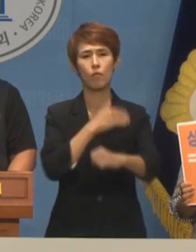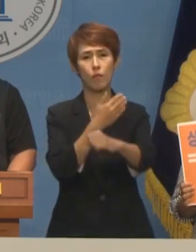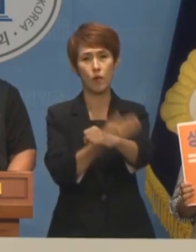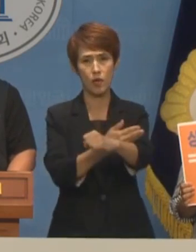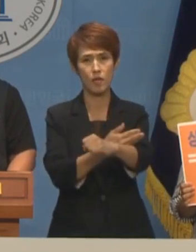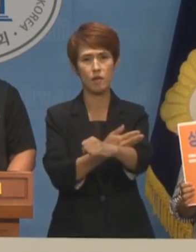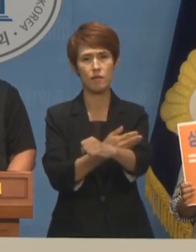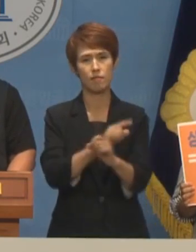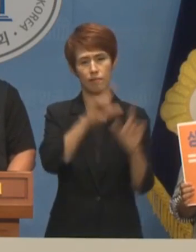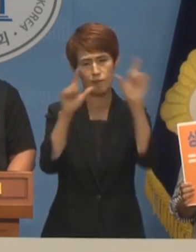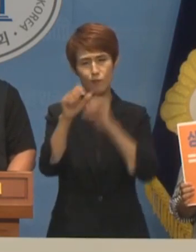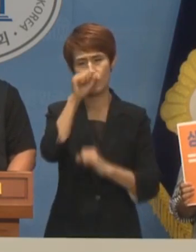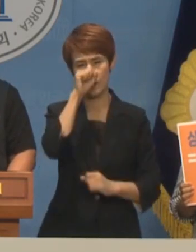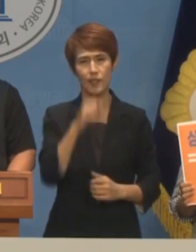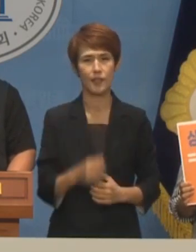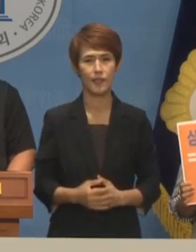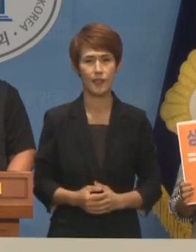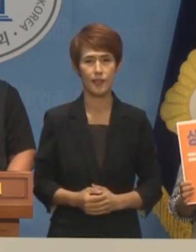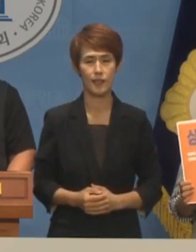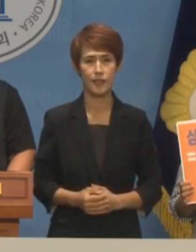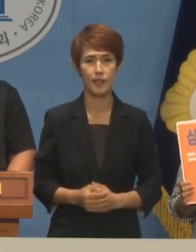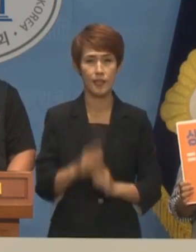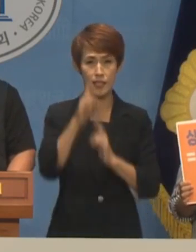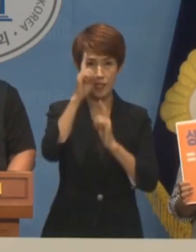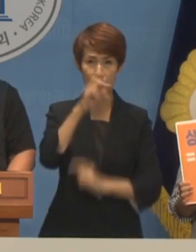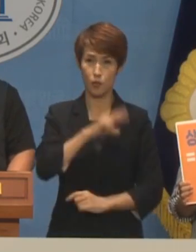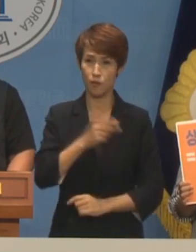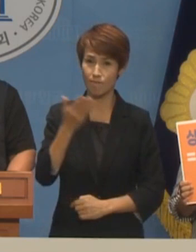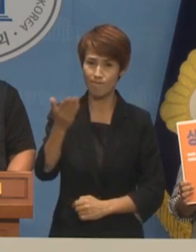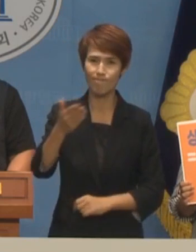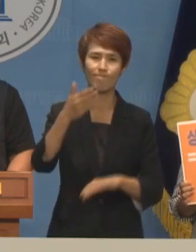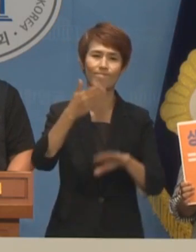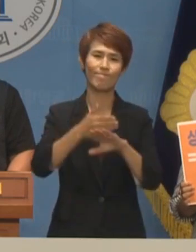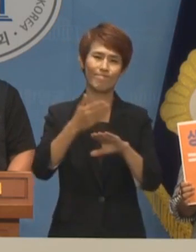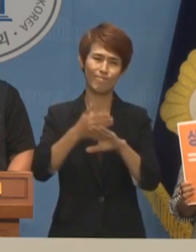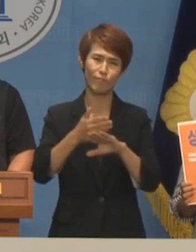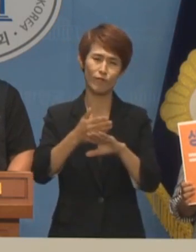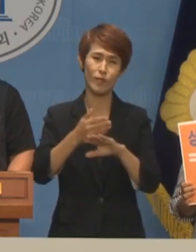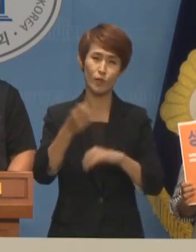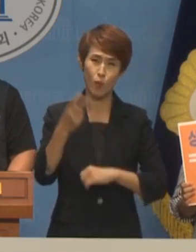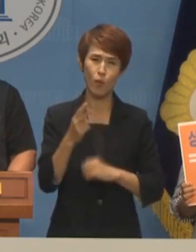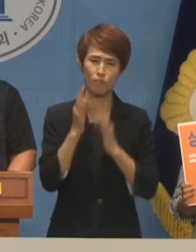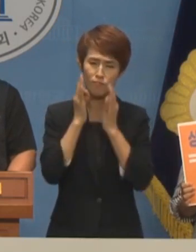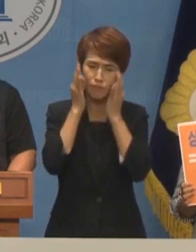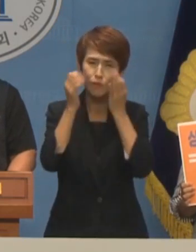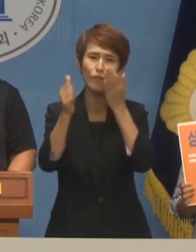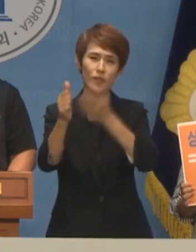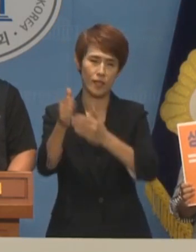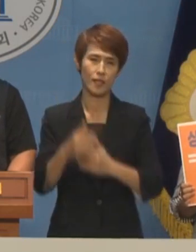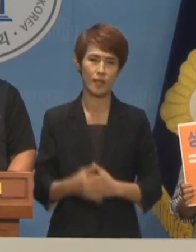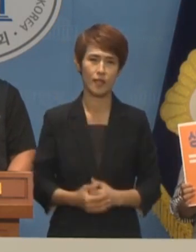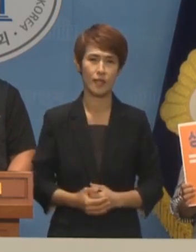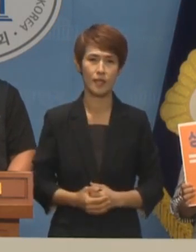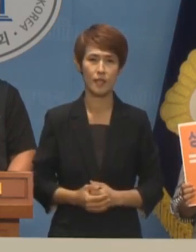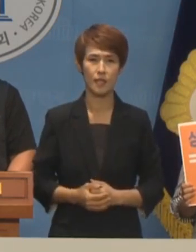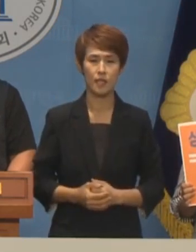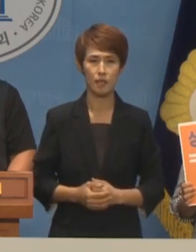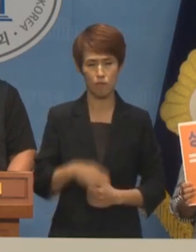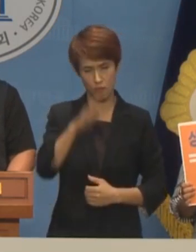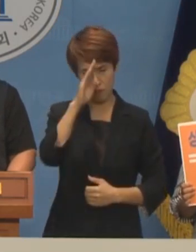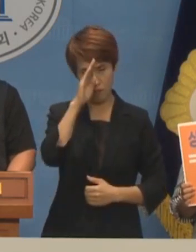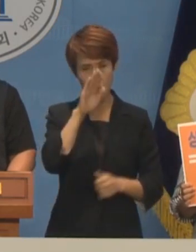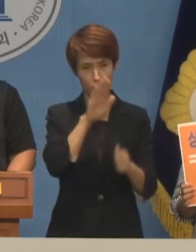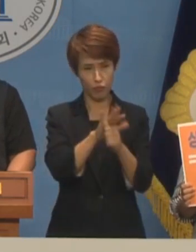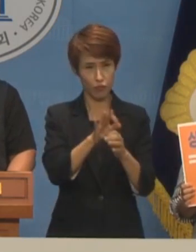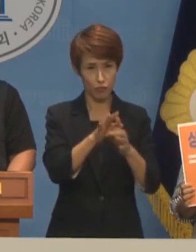권리를 누렸으면 좋겠습니다. 이수진 의원님께 다시 한번 간곡히 부탁드리려고 합니다. 상병급여,